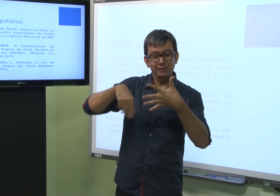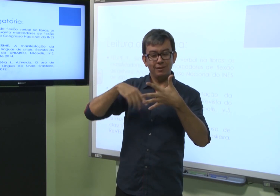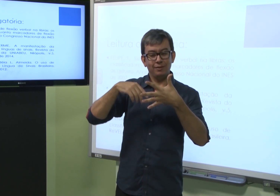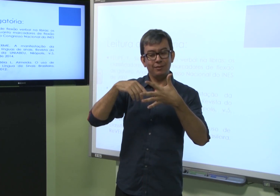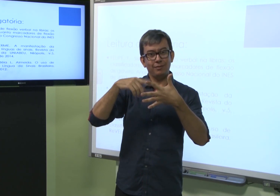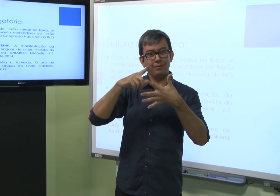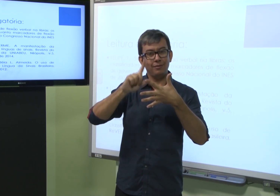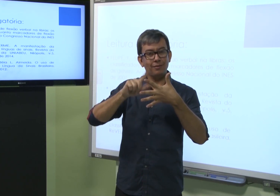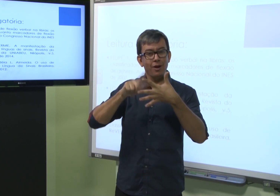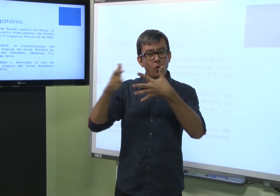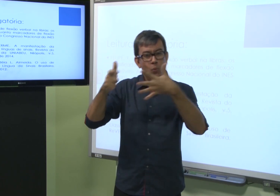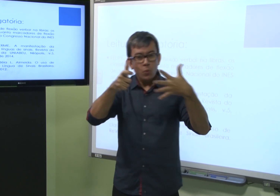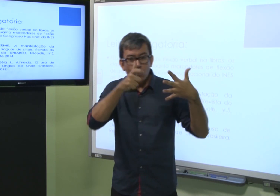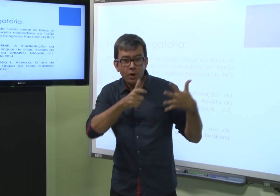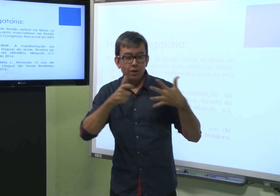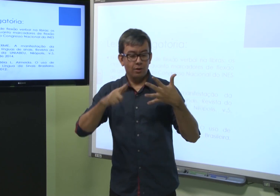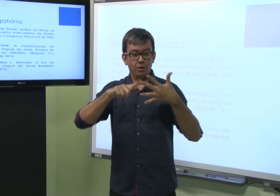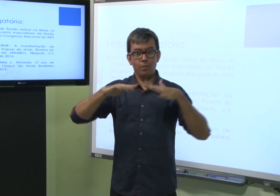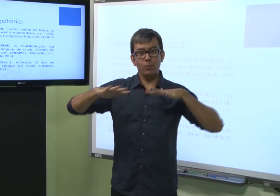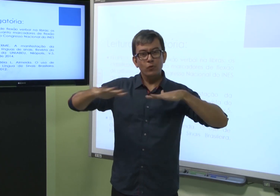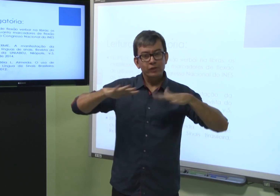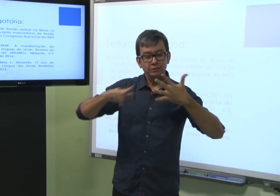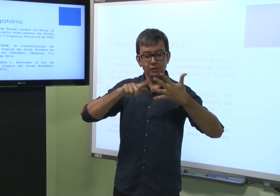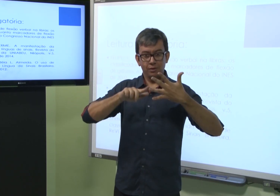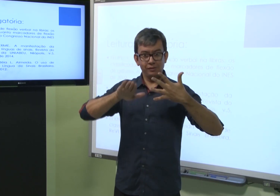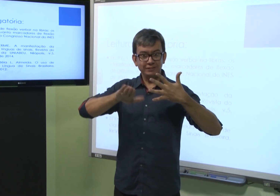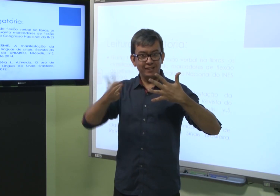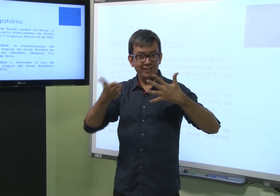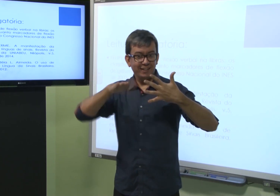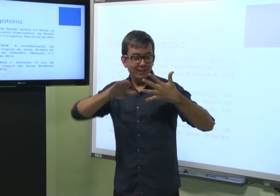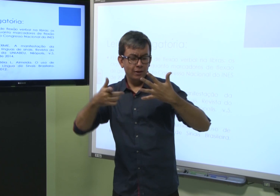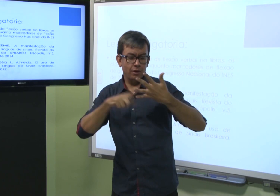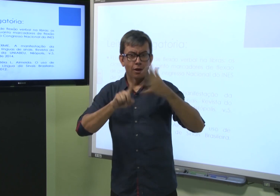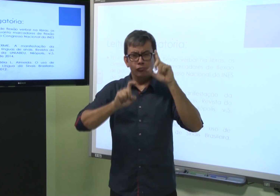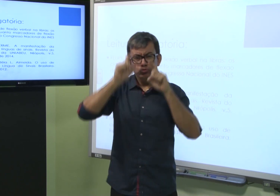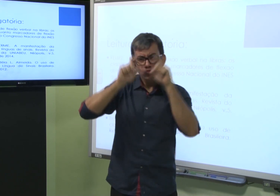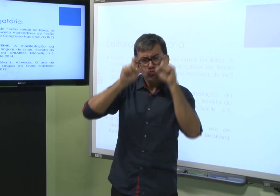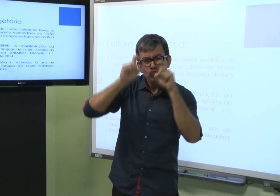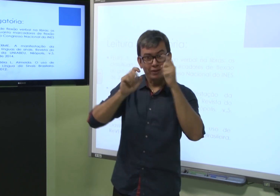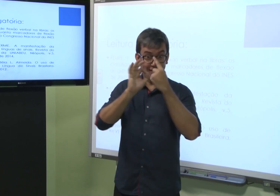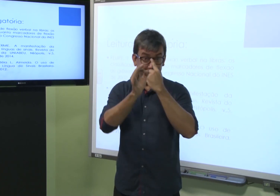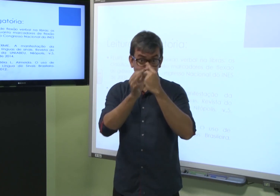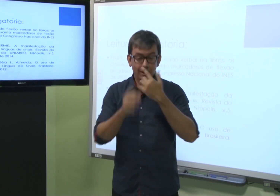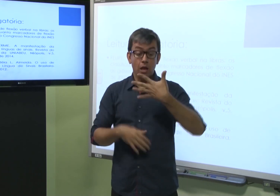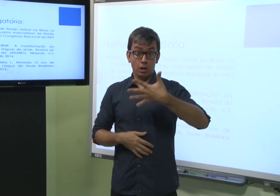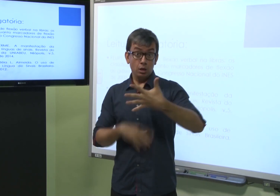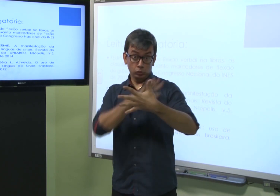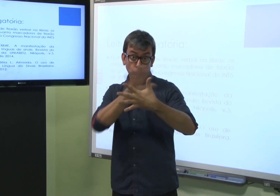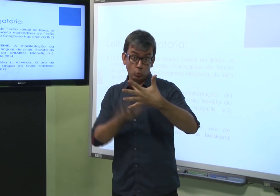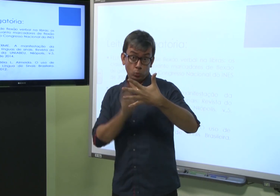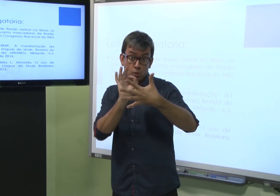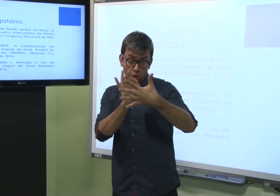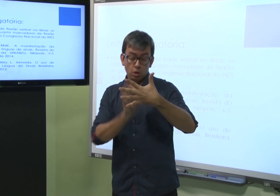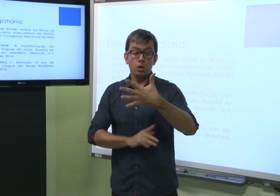a configuração de mão, ponto de articulação, a orientação, a expressão, e todos eles são